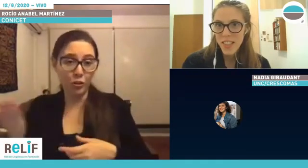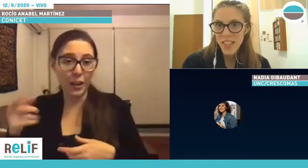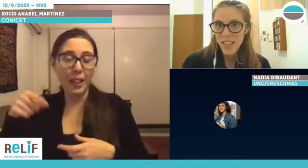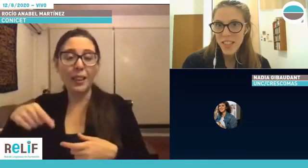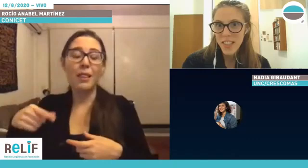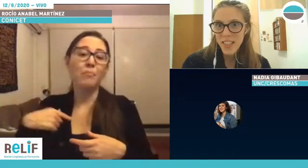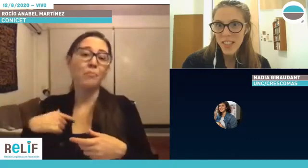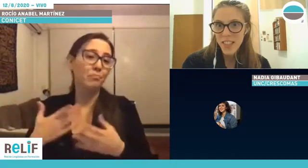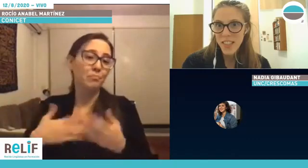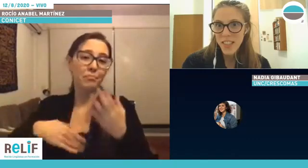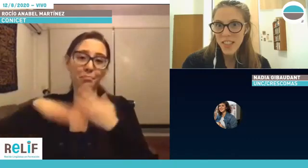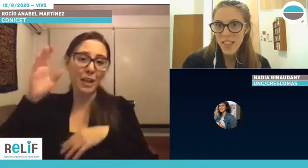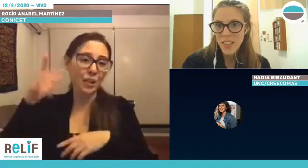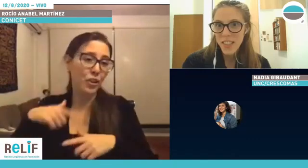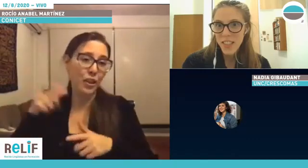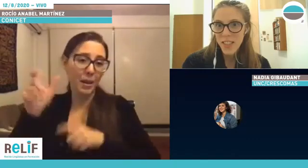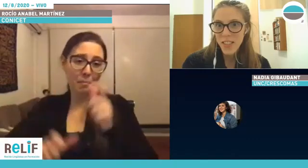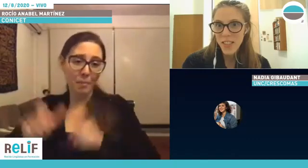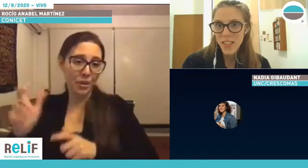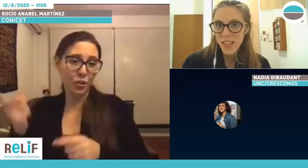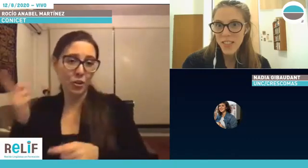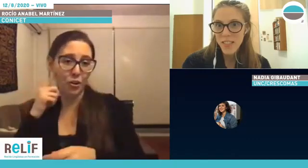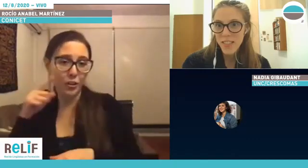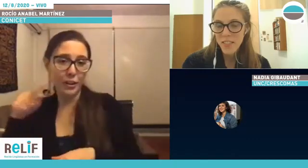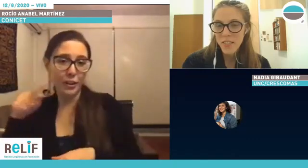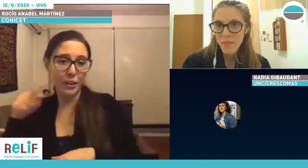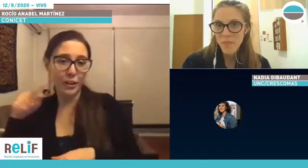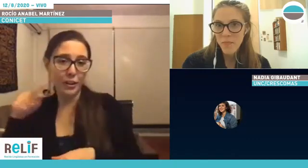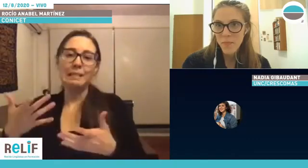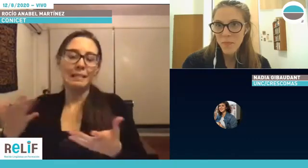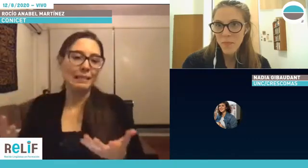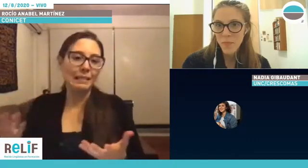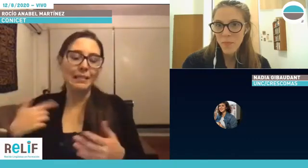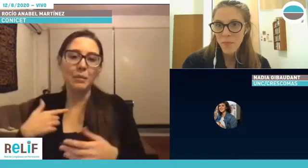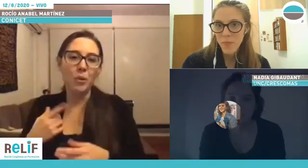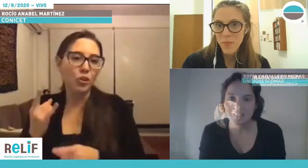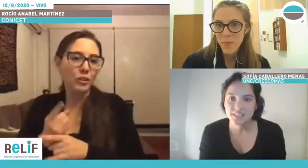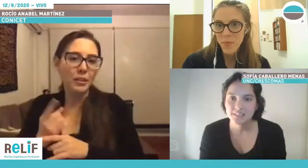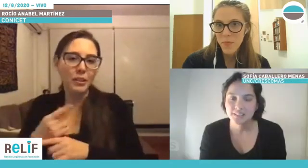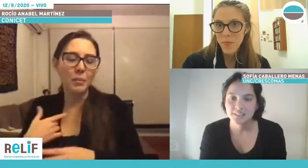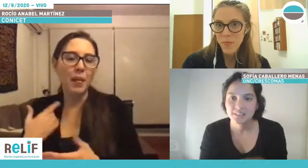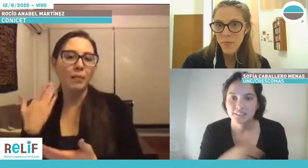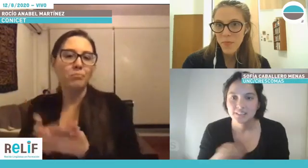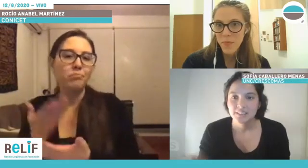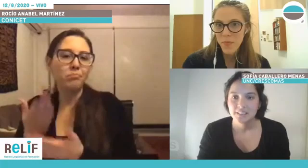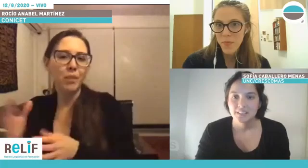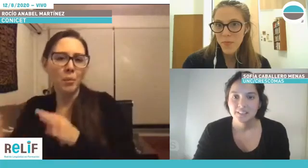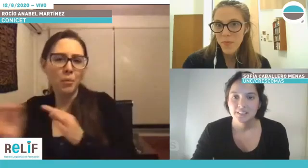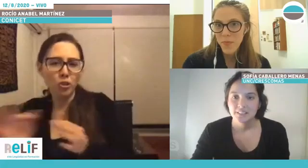Bueno, con respecto al tema de la inclusión social, la mayor parte de las personas oyentes